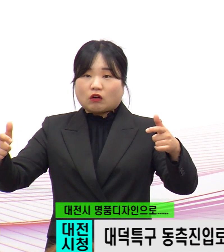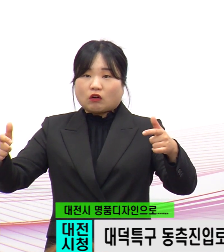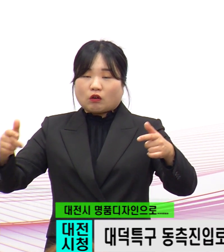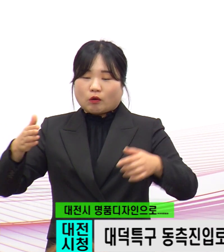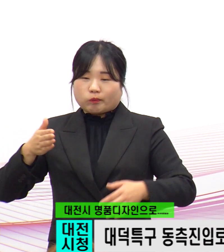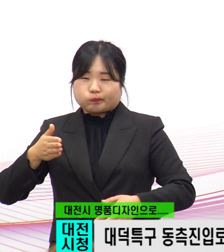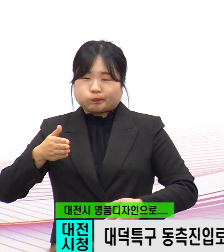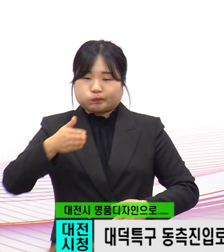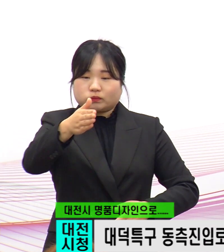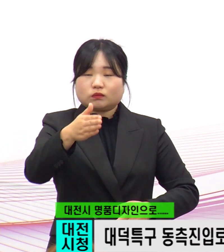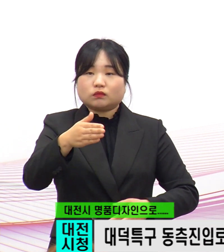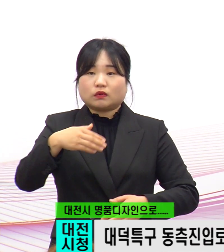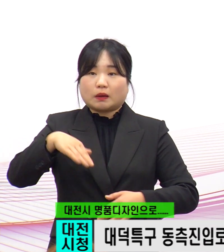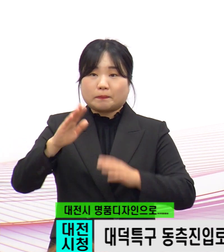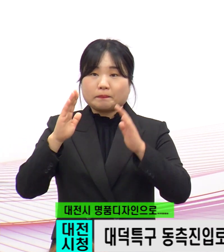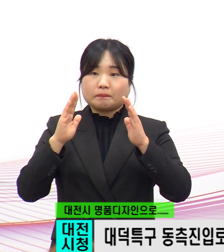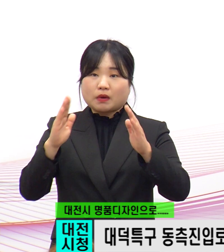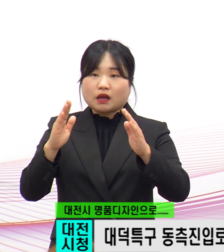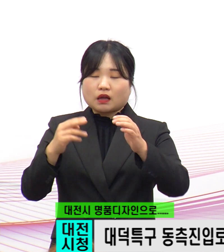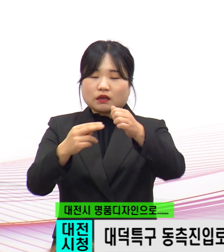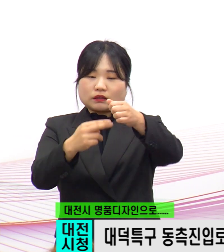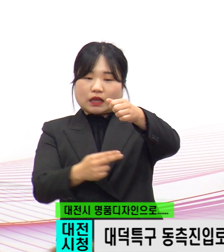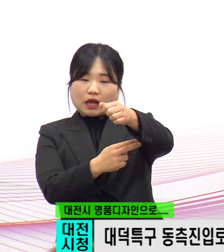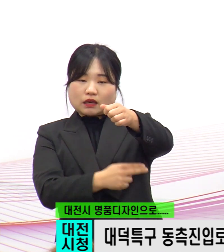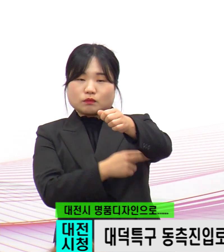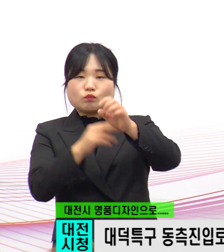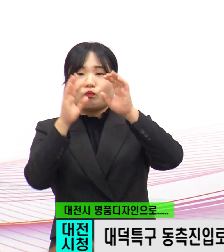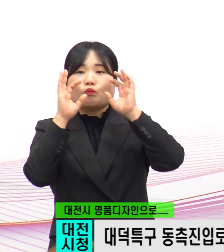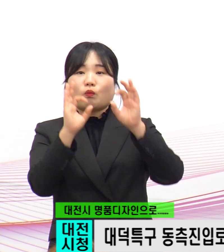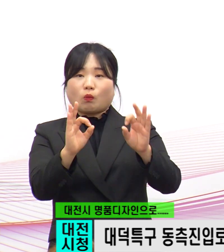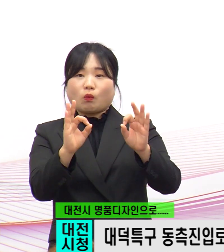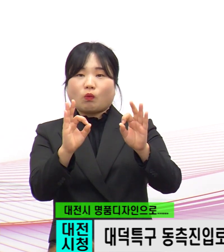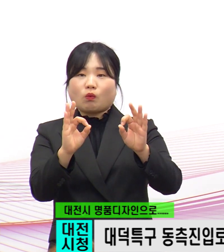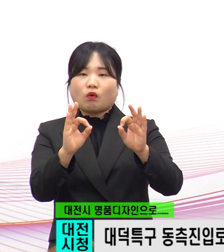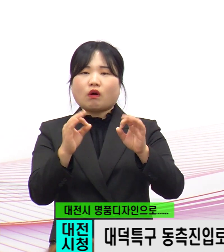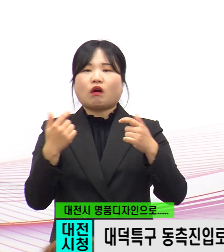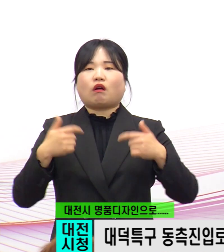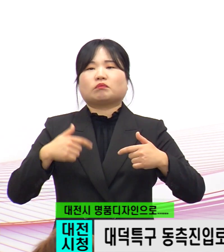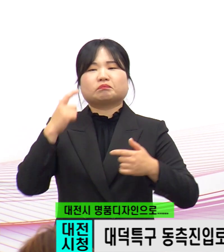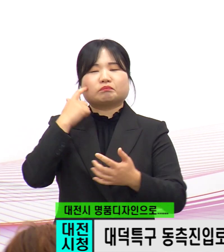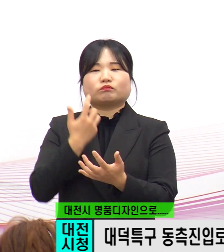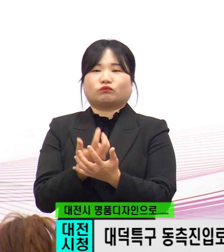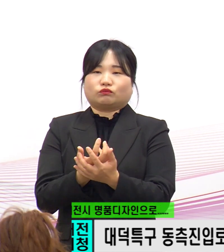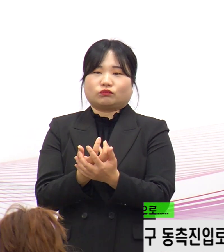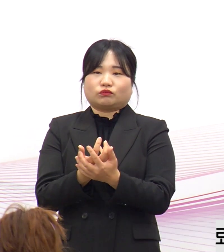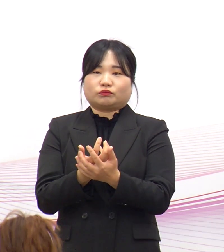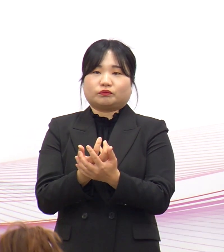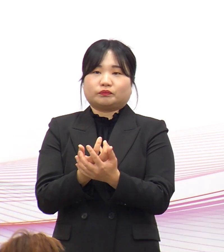가로질고 들어가는 그 다리를 놓은 걸 보고 상당히 충격을 받았습니다.